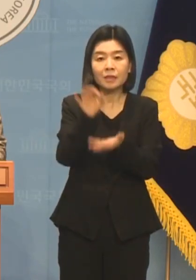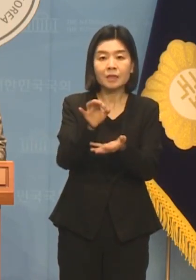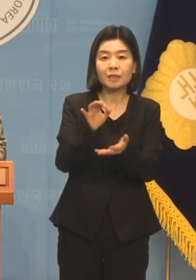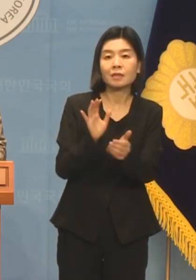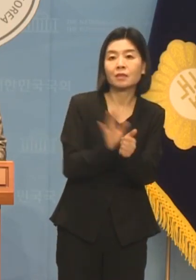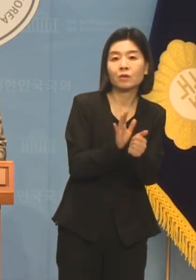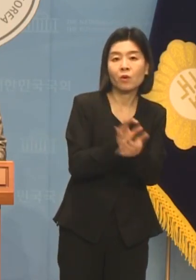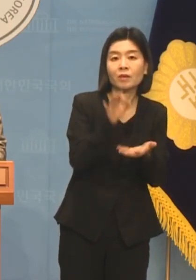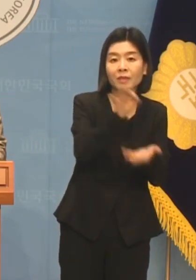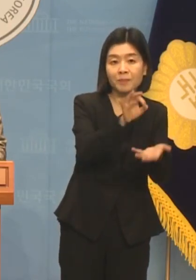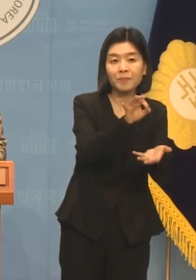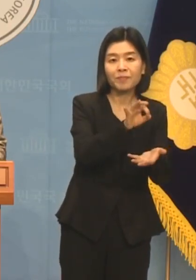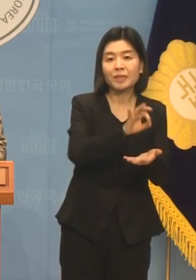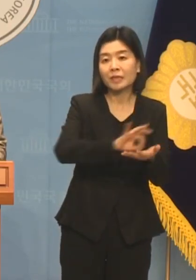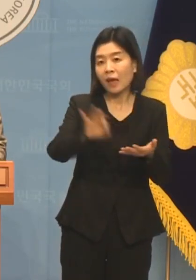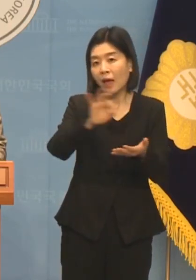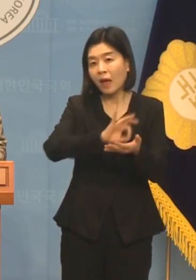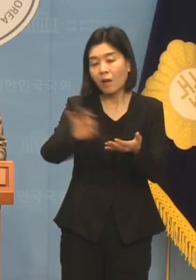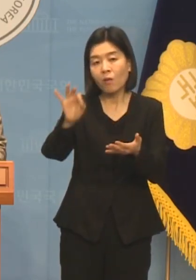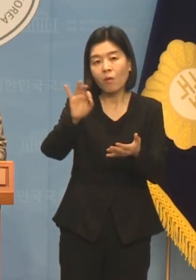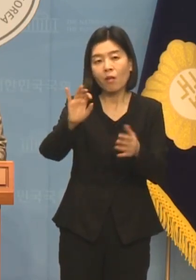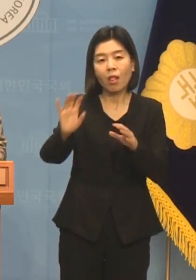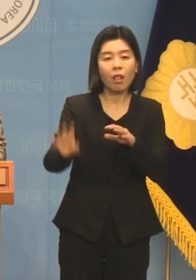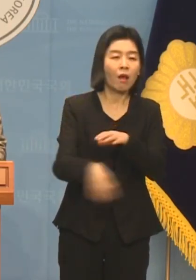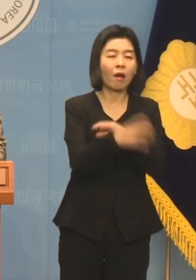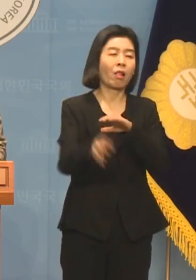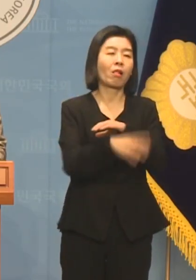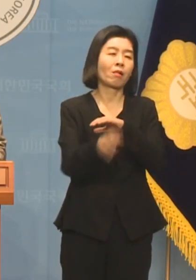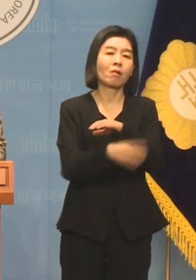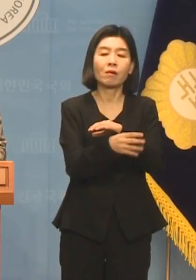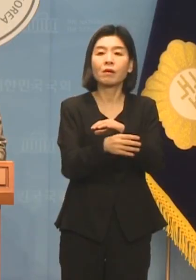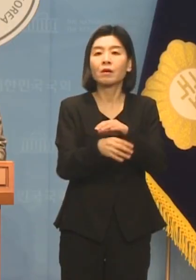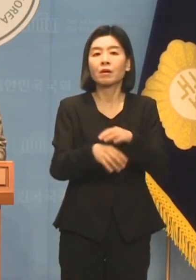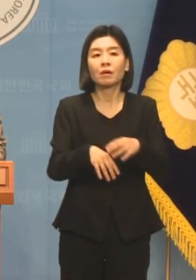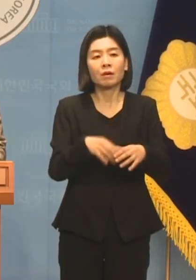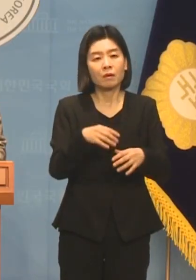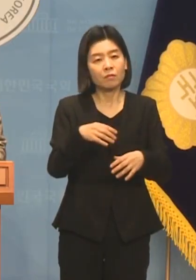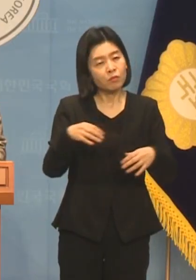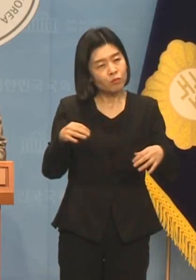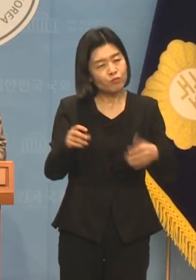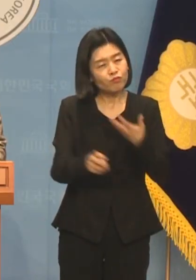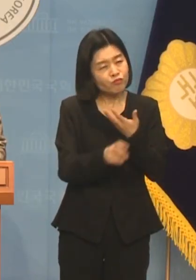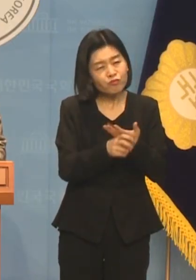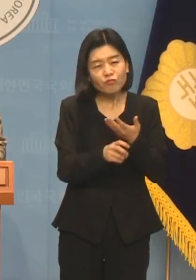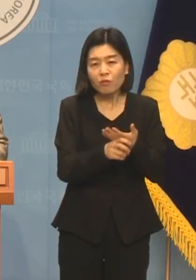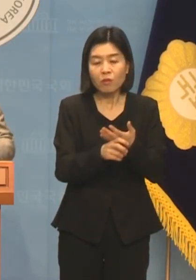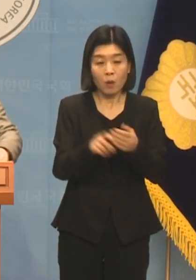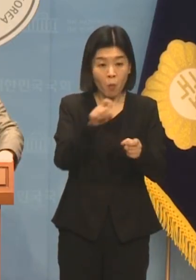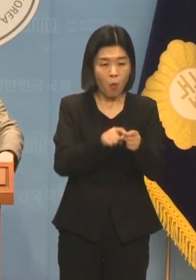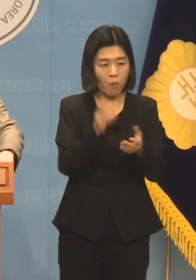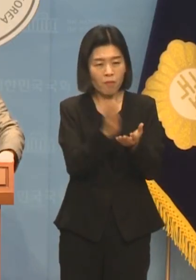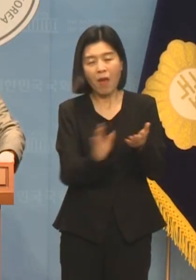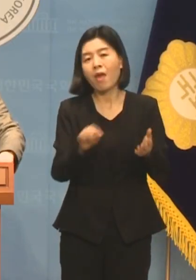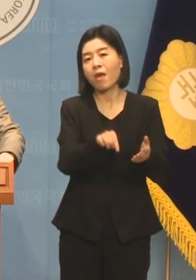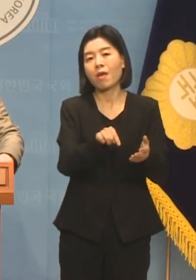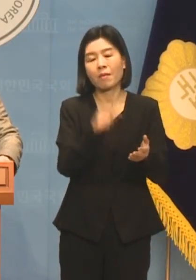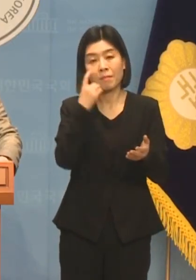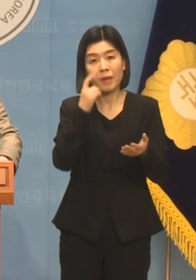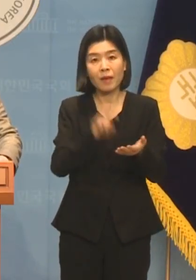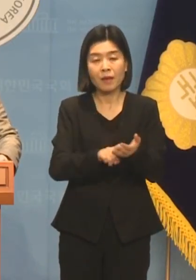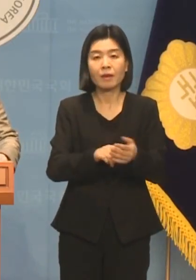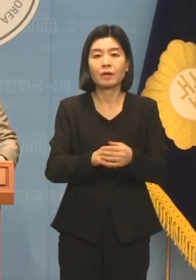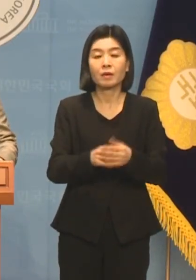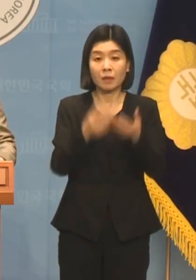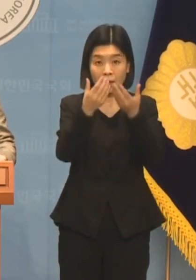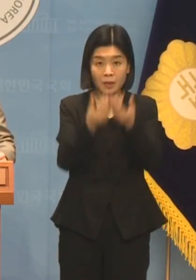집행도 부실투성이로 상당수가 불법 부당하게 집행된 것으로 드러났습니다. 몇 가지